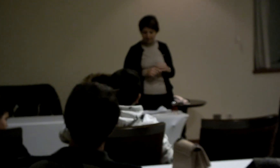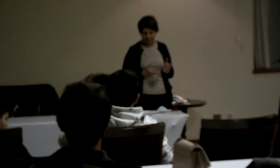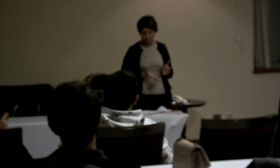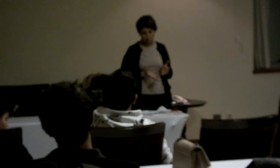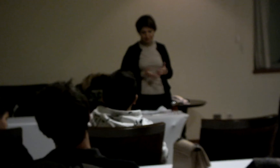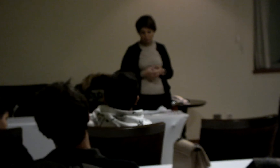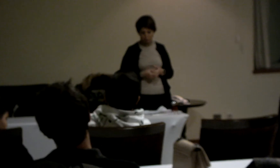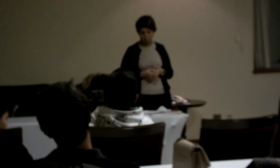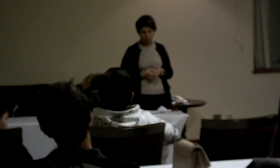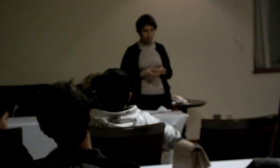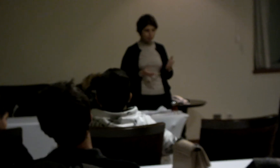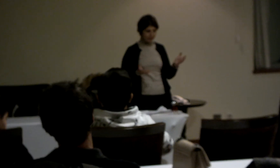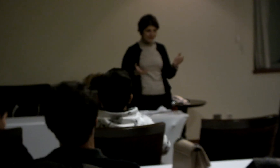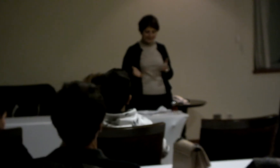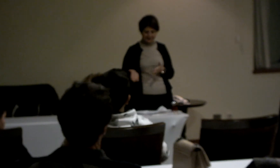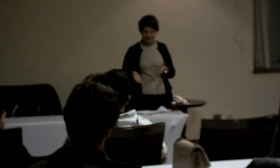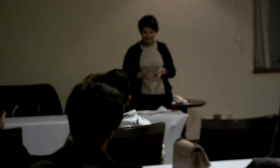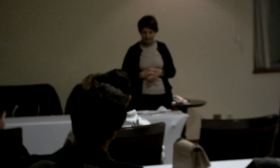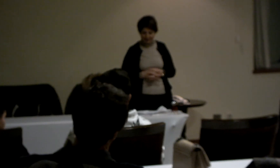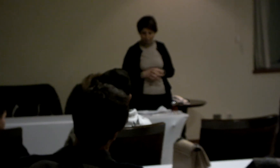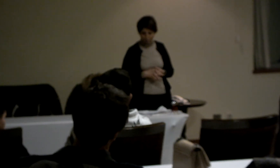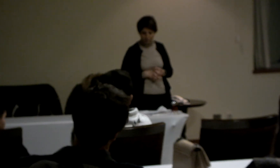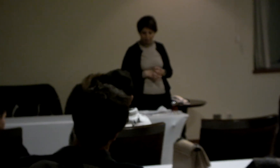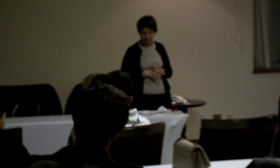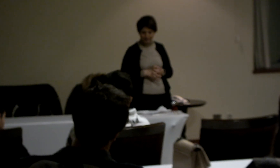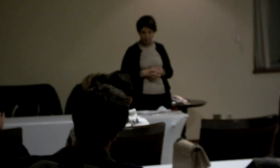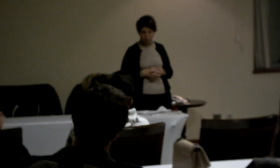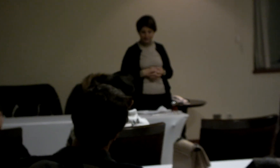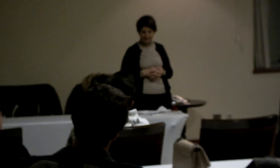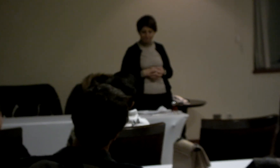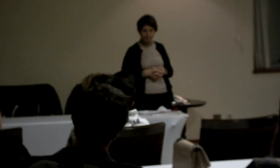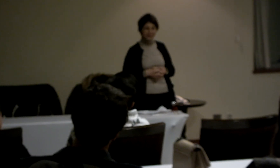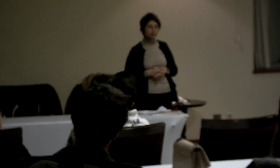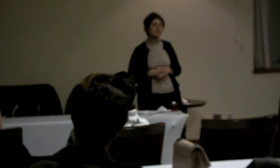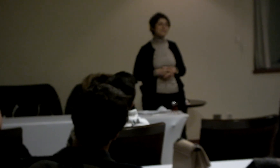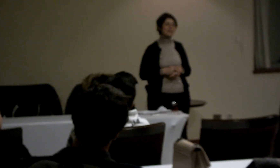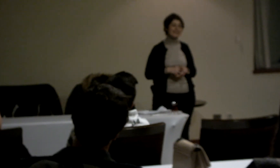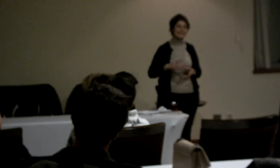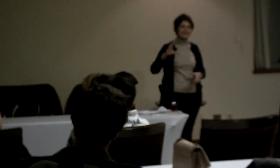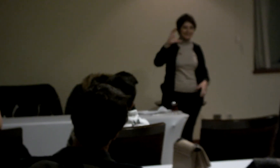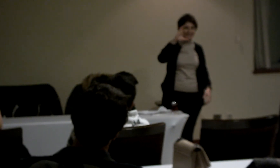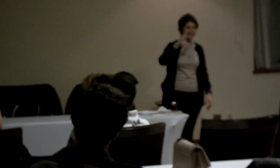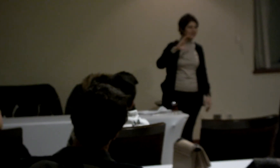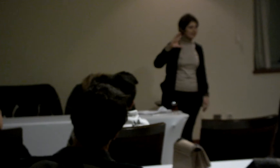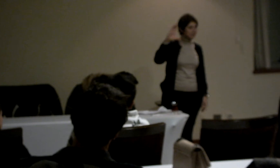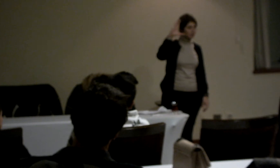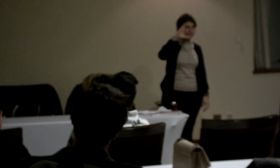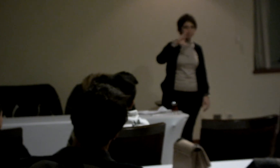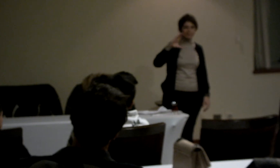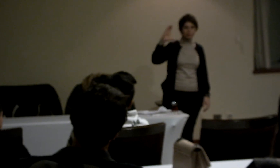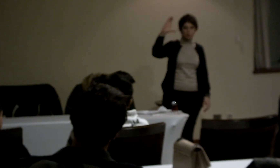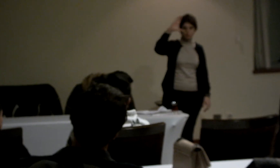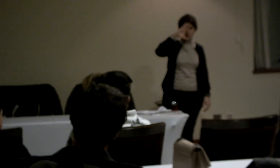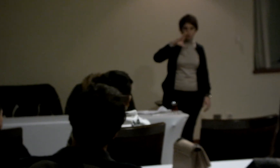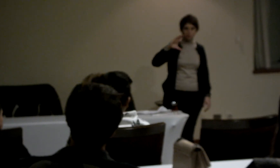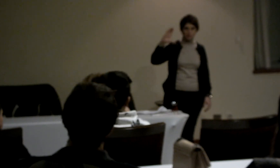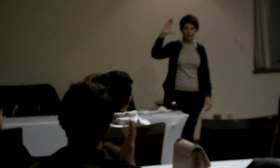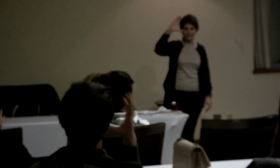Gerekli olacağını düşündük. Sizlerin de ilaveleri olursa onları da söyleyelim. Turizmle ilgili. Turizmi biliyorsunuz